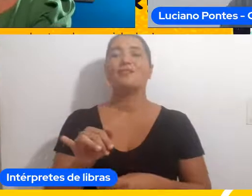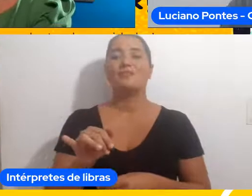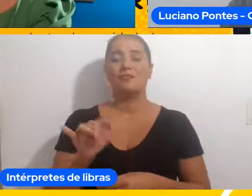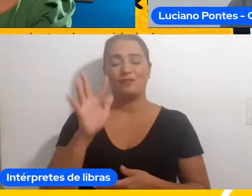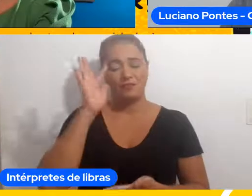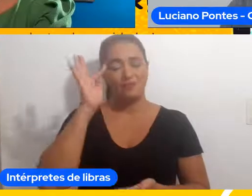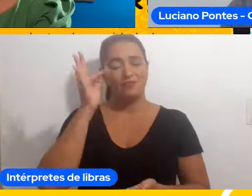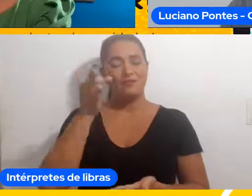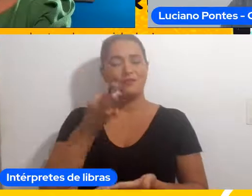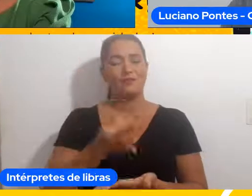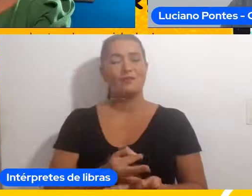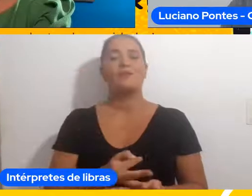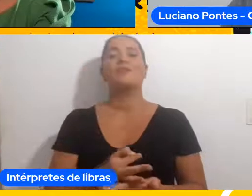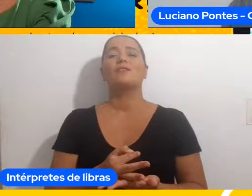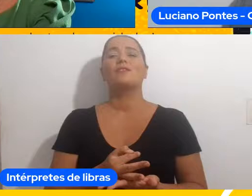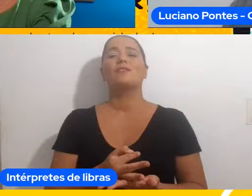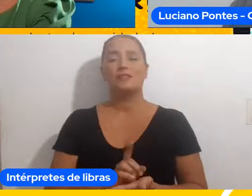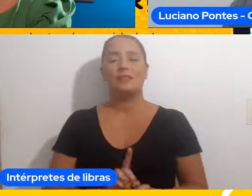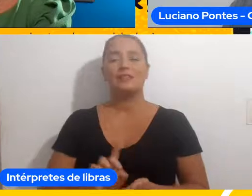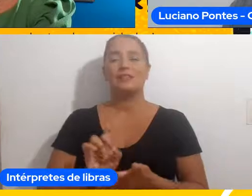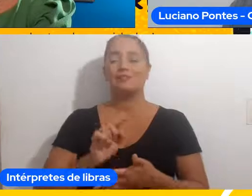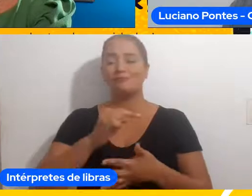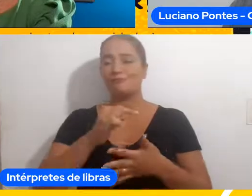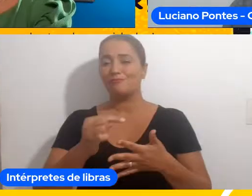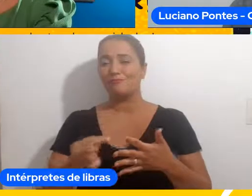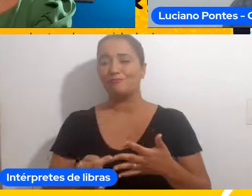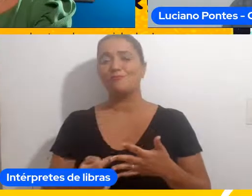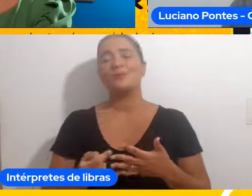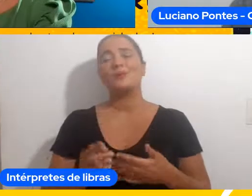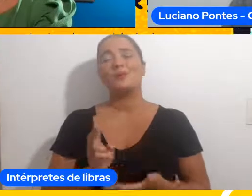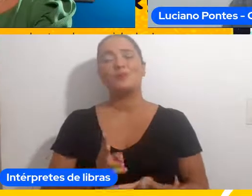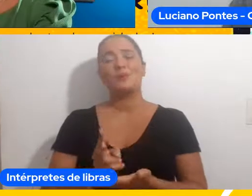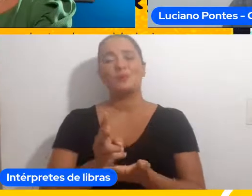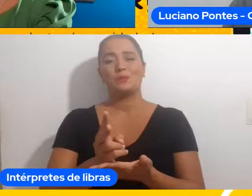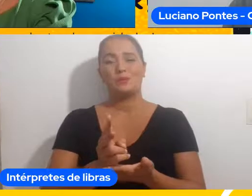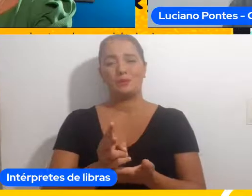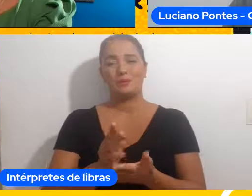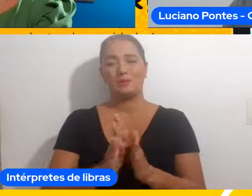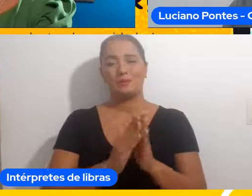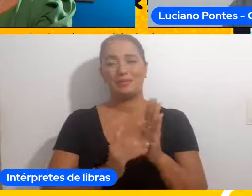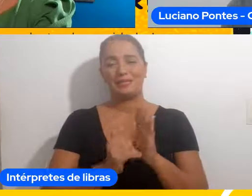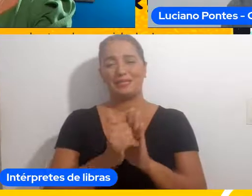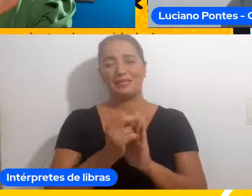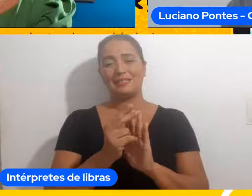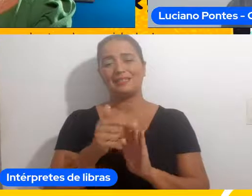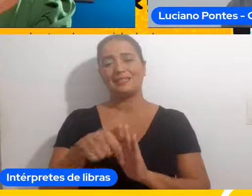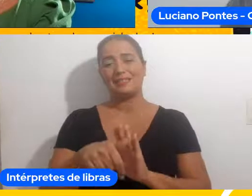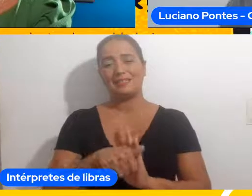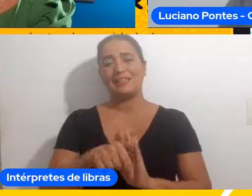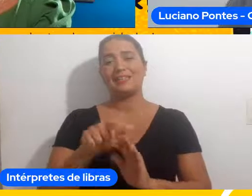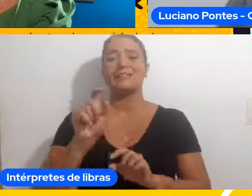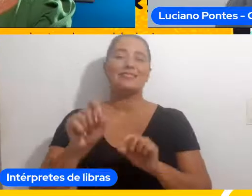os deuses e deusas, continuar fervilhando aí e pintando o sete. Muito obrigado a todo mundo,